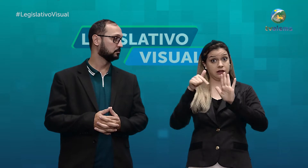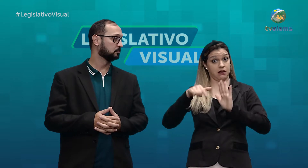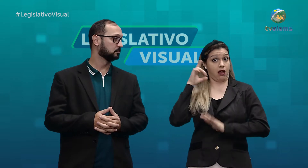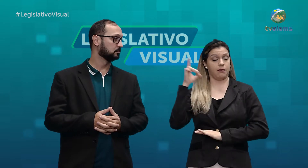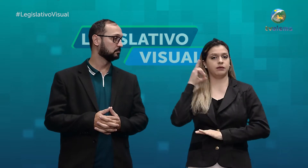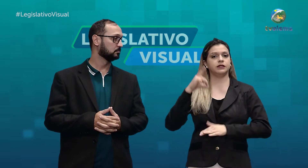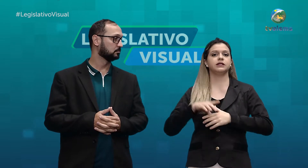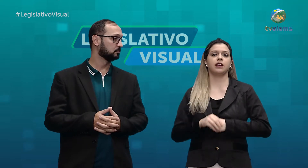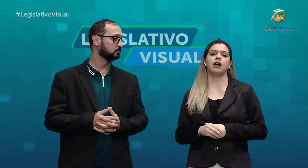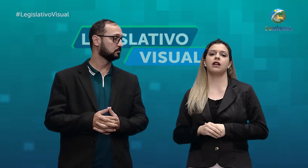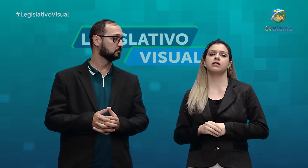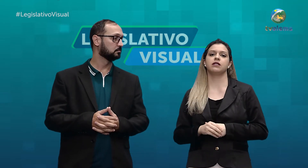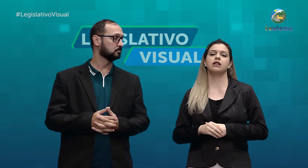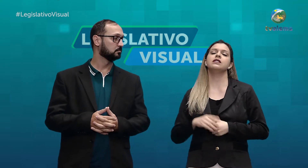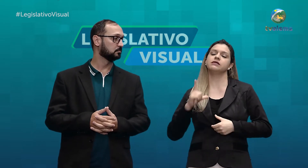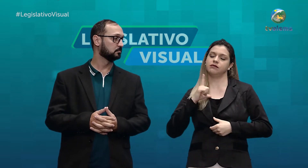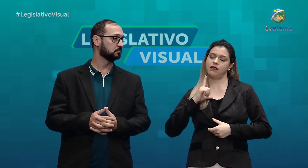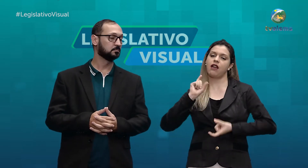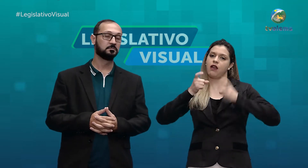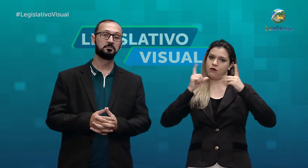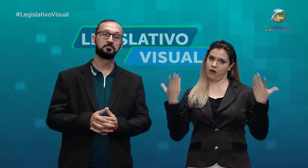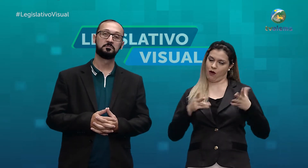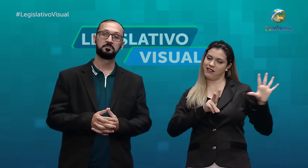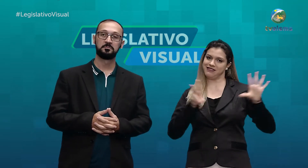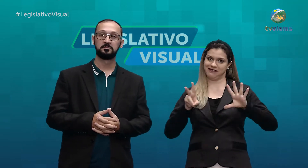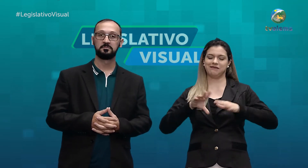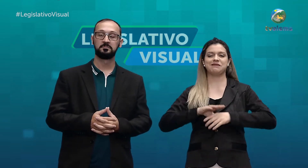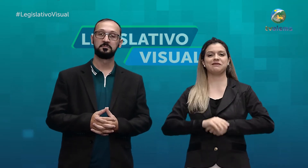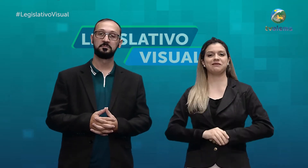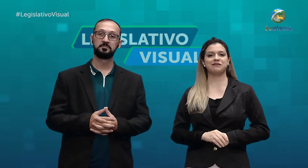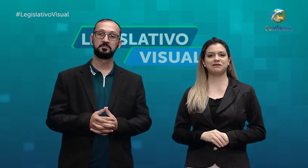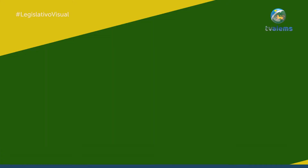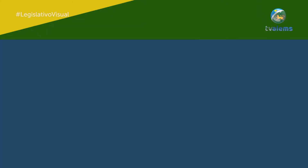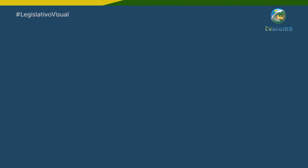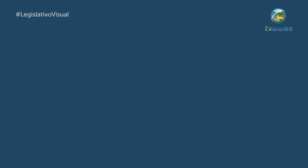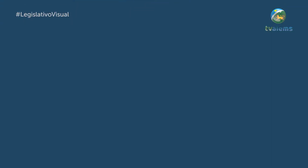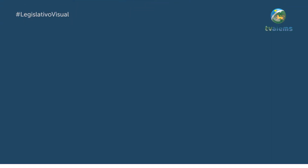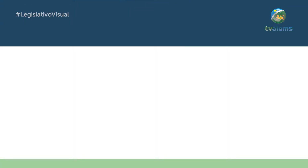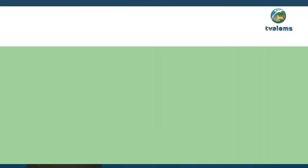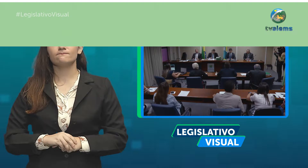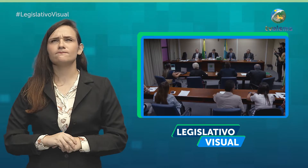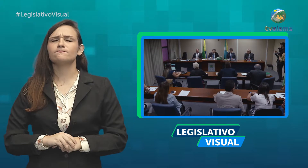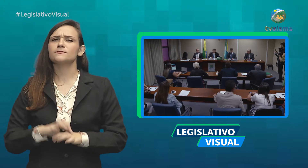pelos deputados, voltou a se reunir nessa semana.